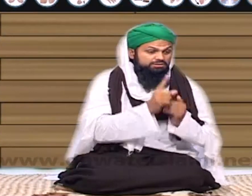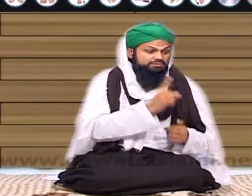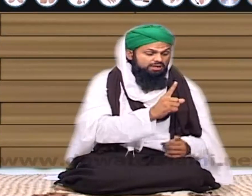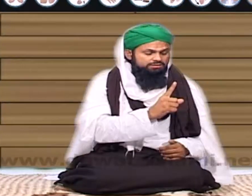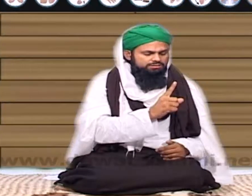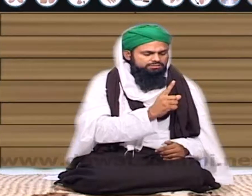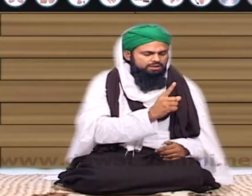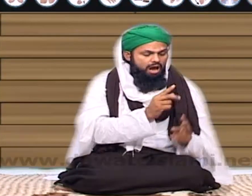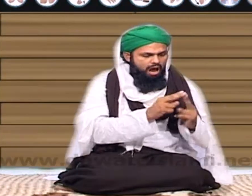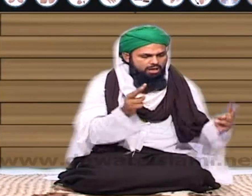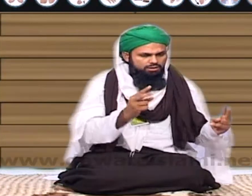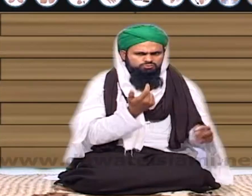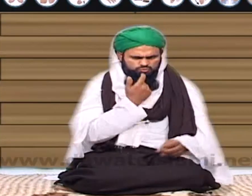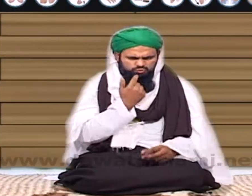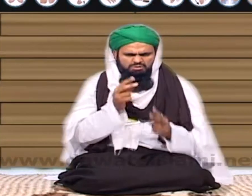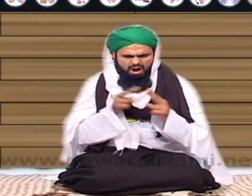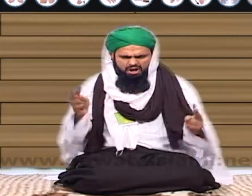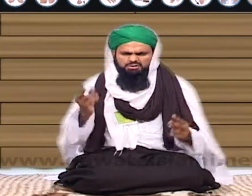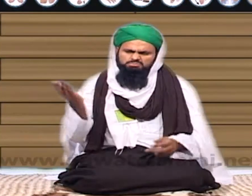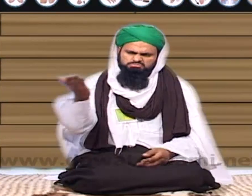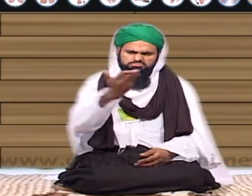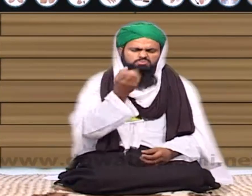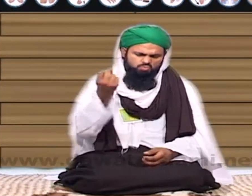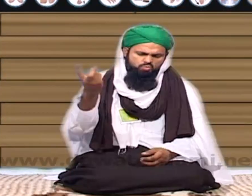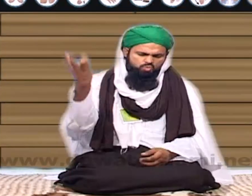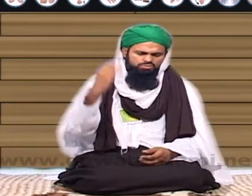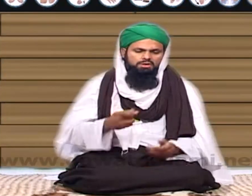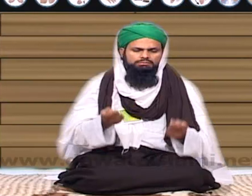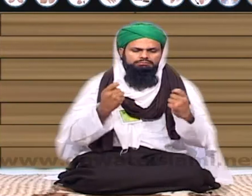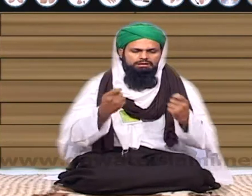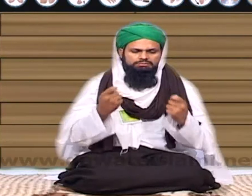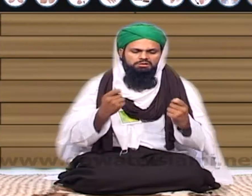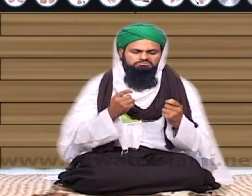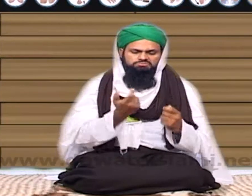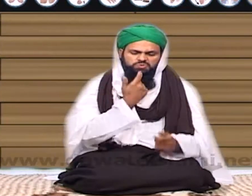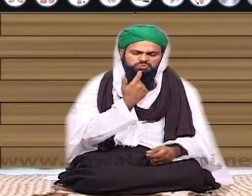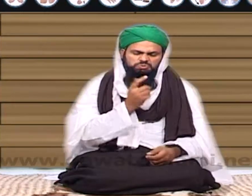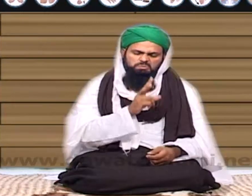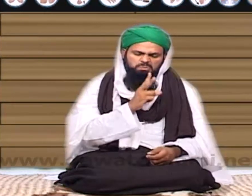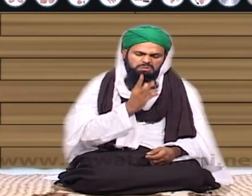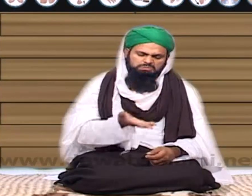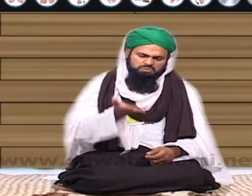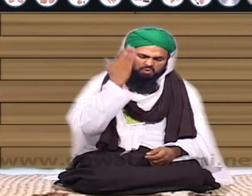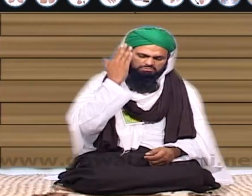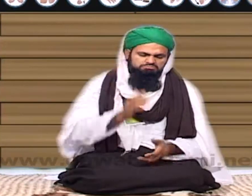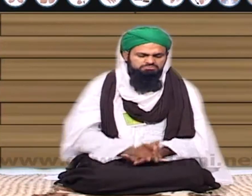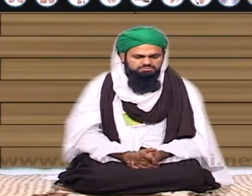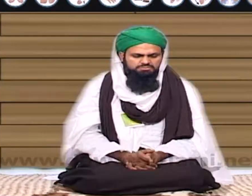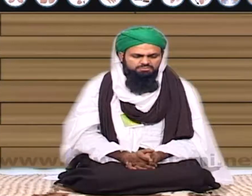کرتا ہے، جبکہ اسے جھوٹ بولنے کی عادت نہ ہو۔ مزدور بھی جھوٹ بولتے ہیں، گدا گاڑی والے، ریل گاڑی والے، جو بھی مطلب گاڑی ہے وہ